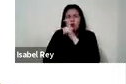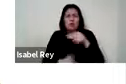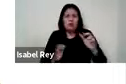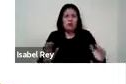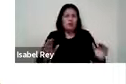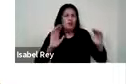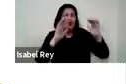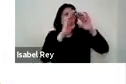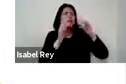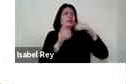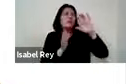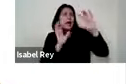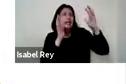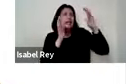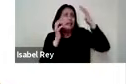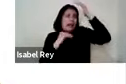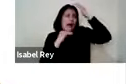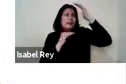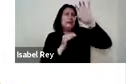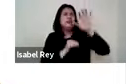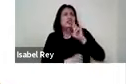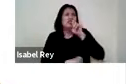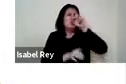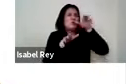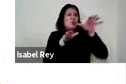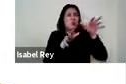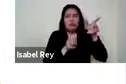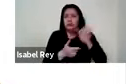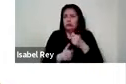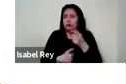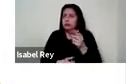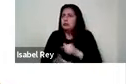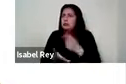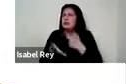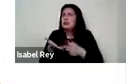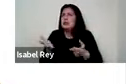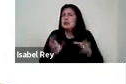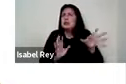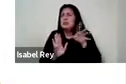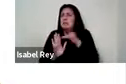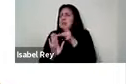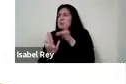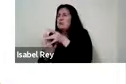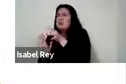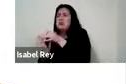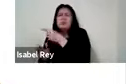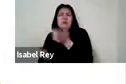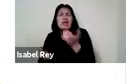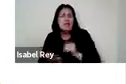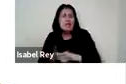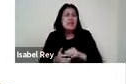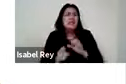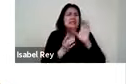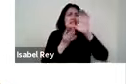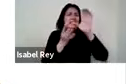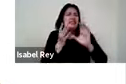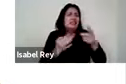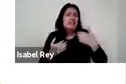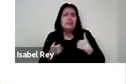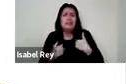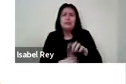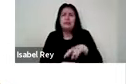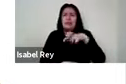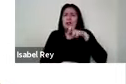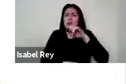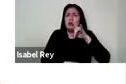es interesante. Pero ¿cuál es el sentido de imitar las características de estos animalitos? Del puma, la fuerza